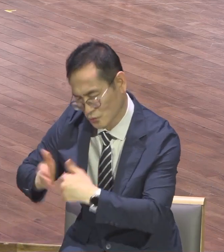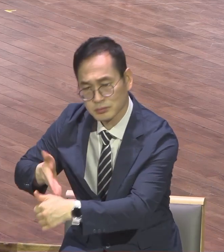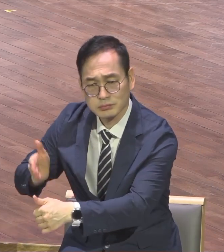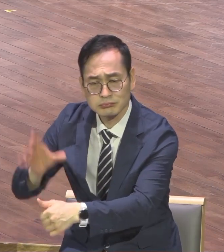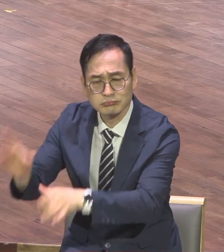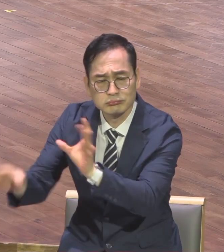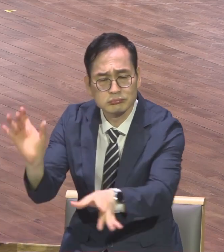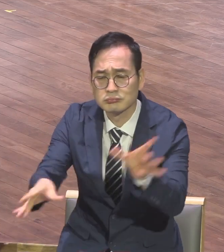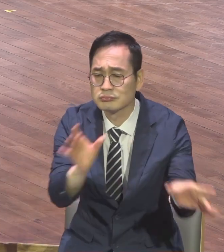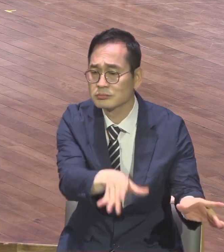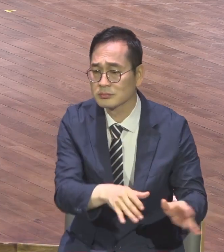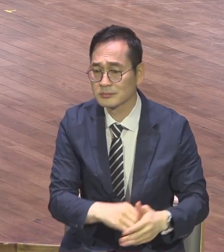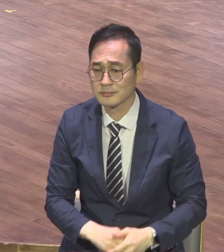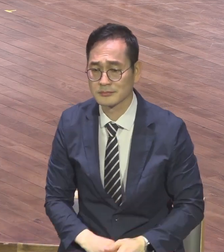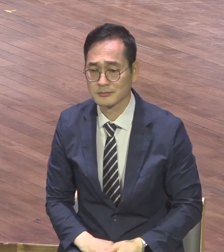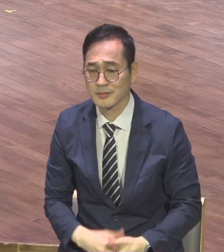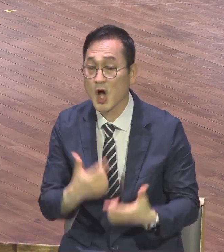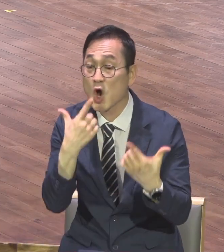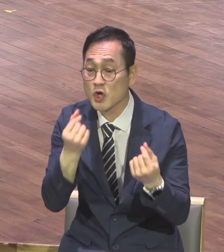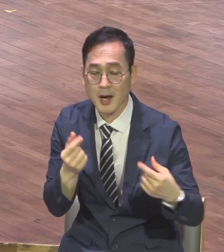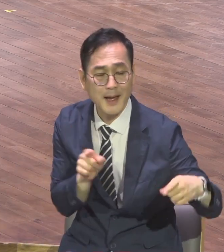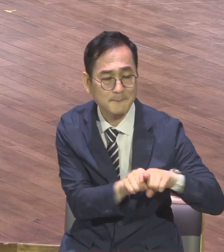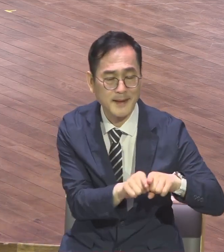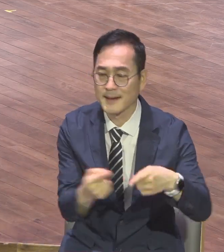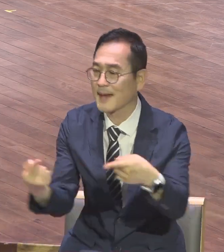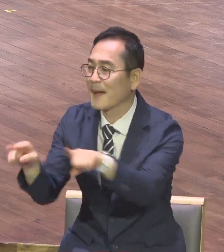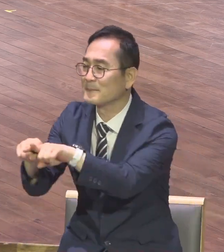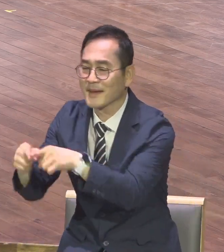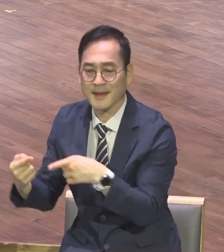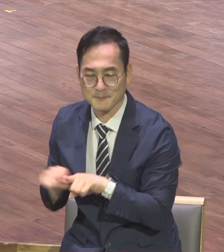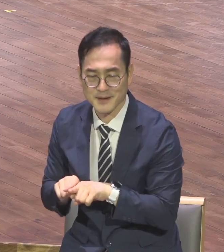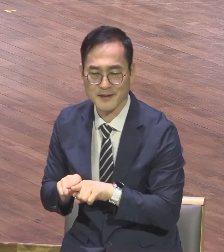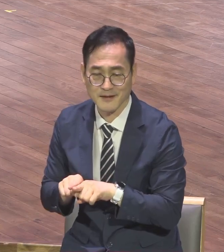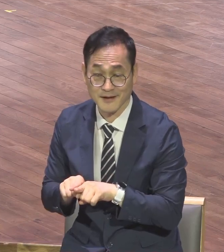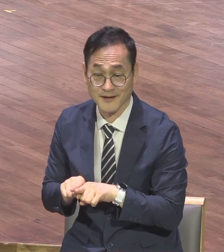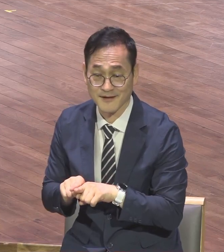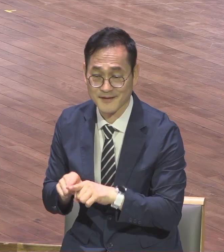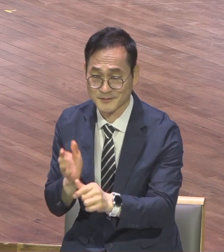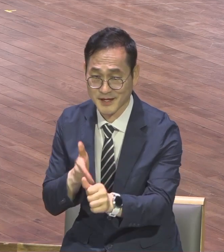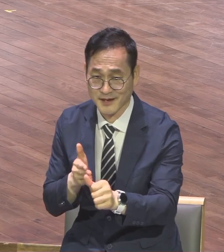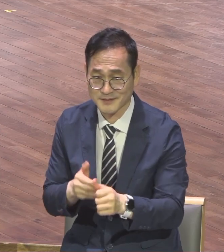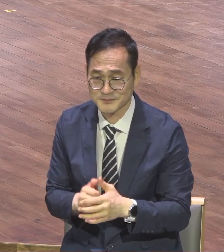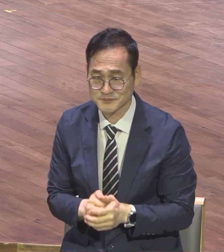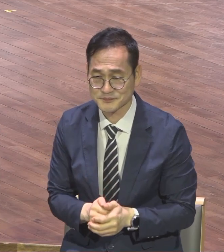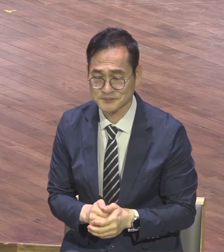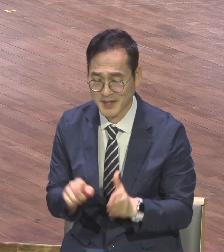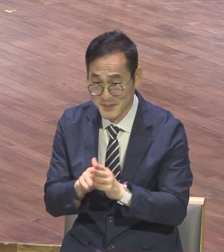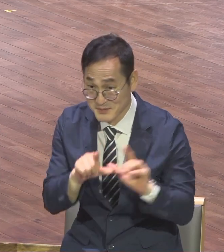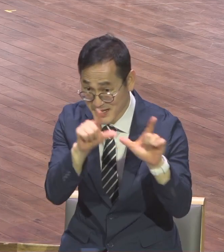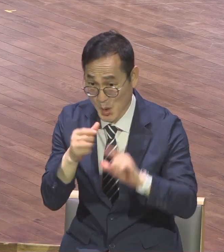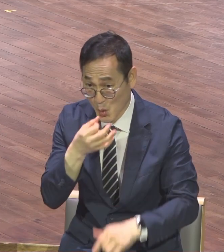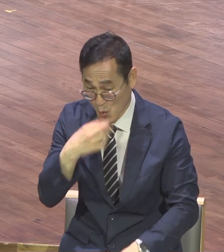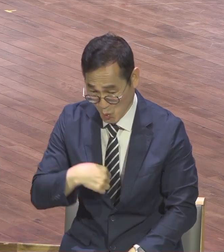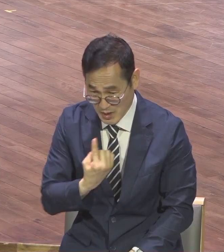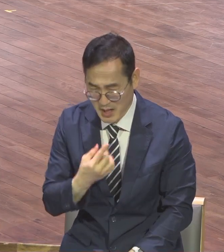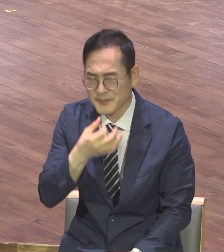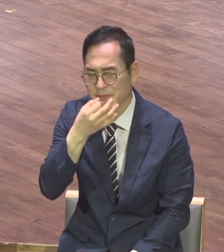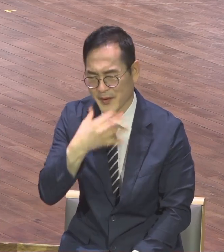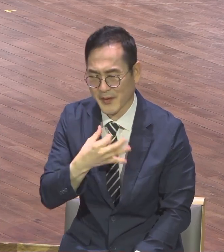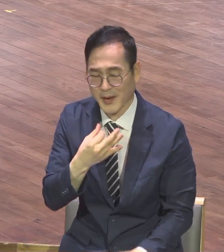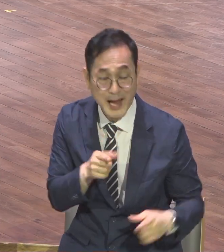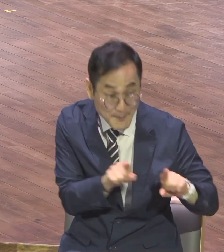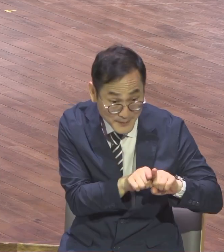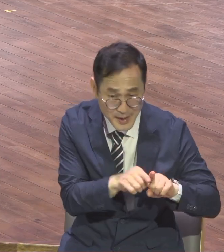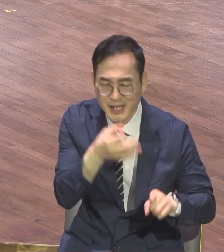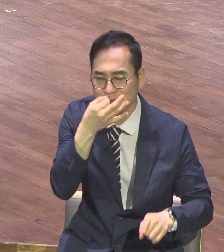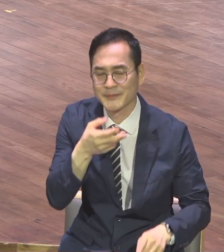이런 원리스 팀이 되어져야 돼요. 여기 모든 성도들 신앙생활 힘들지 않습니다. 영적 동료들과